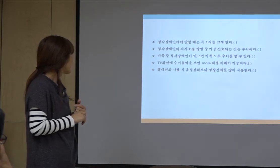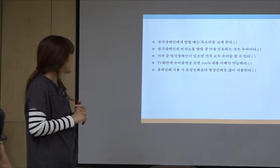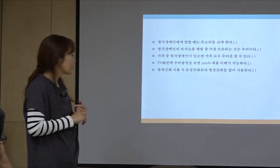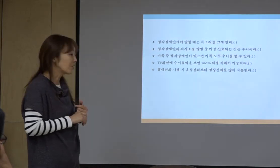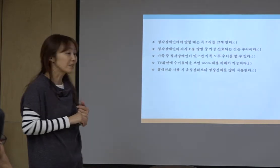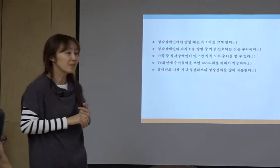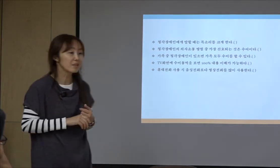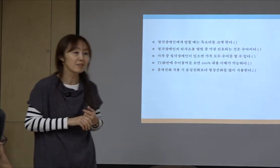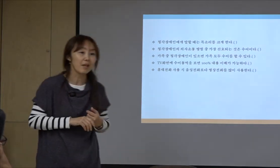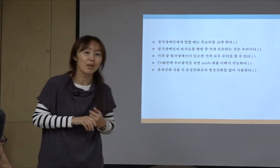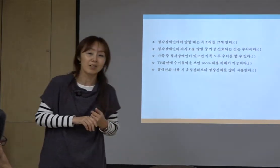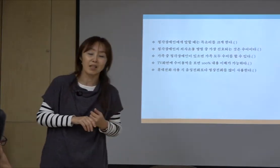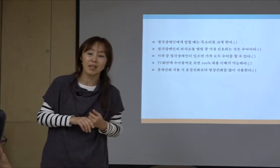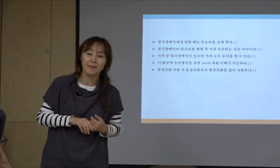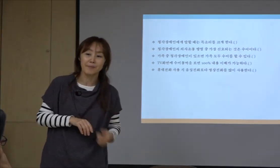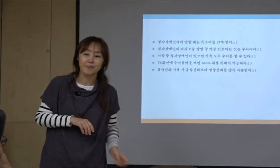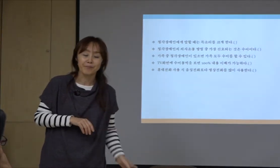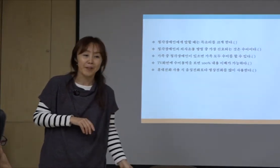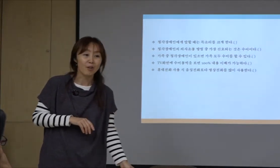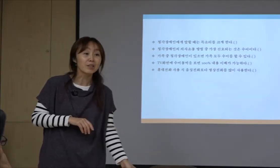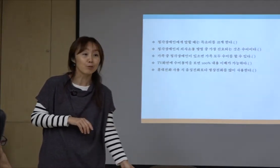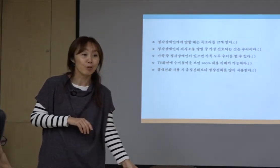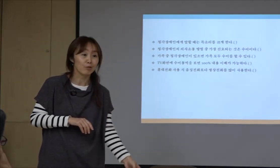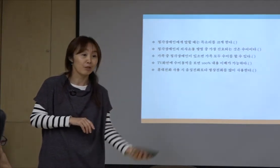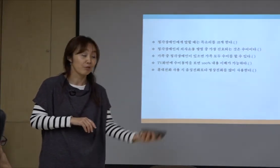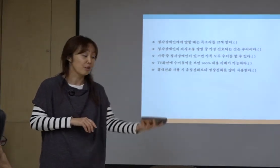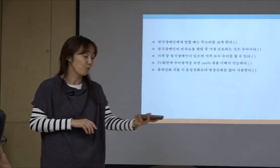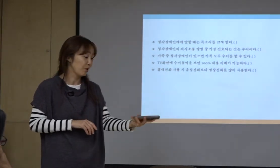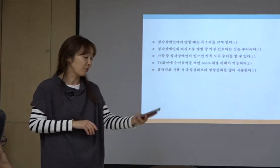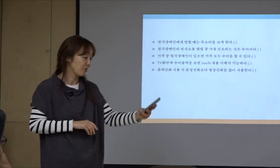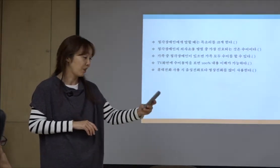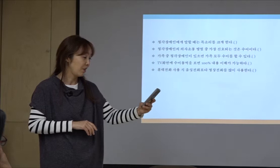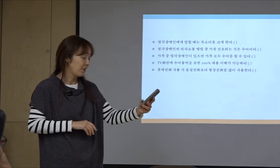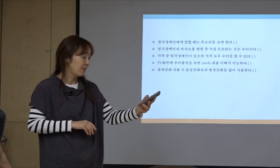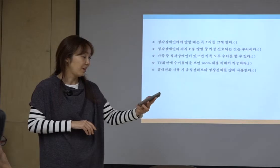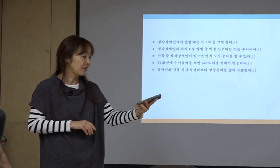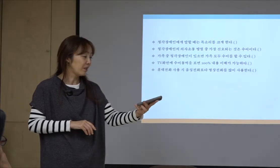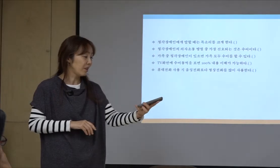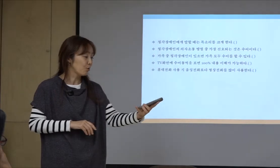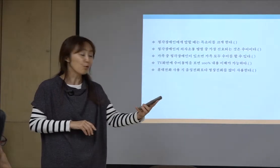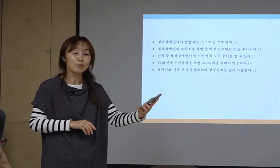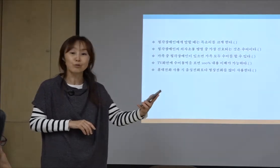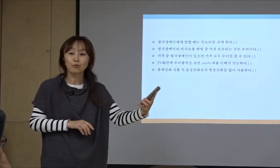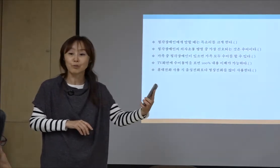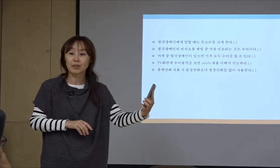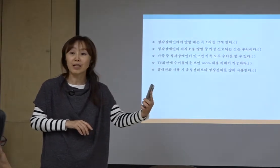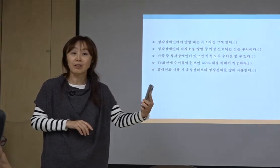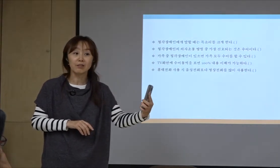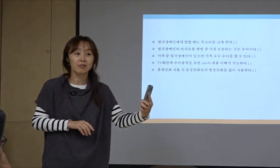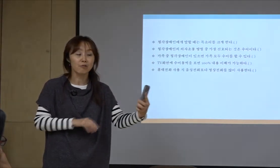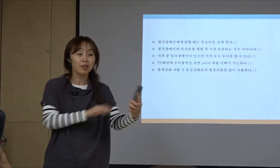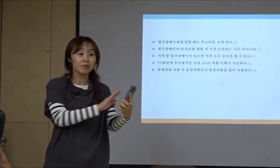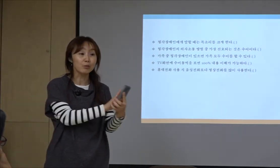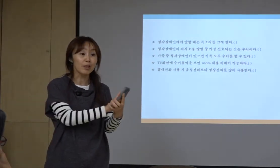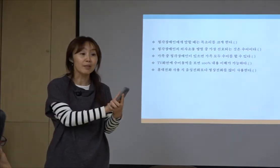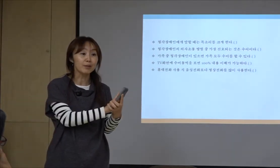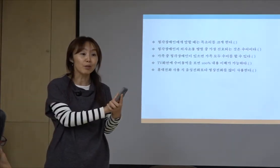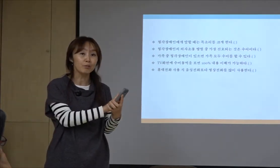그리고 청각장애인들은 대화할 때 영상통화를 해요. 영상통화를 이렇게 하는데 요금도 우리보다 싸요. 원래 영상통화 일반 통화보다